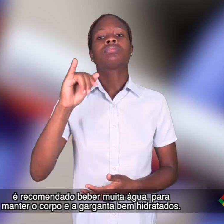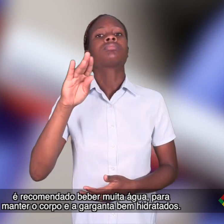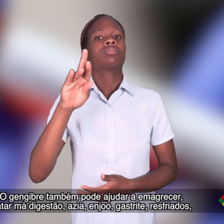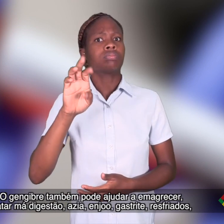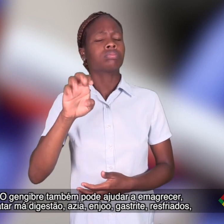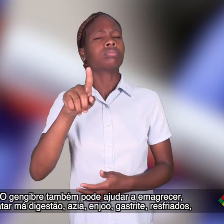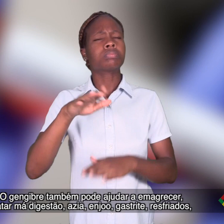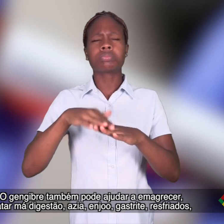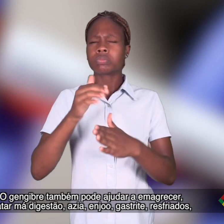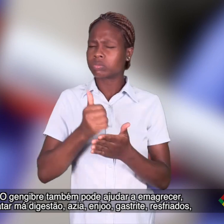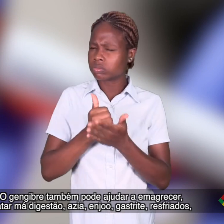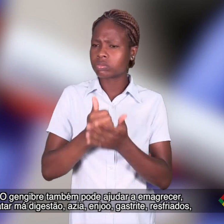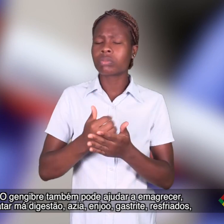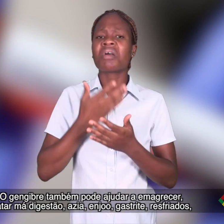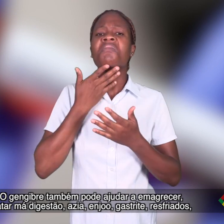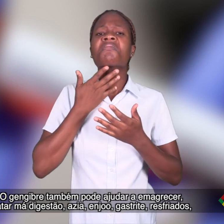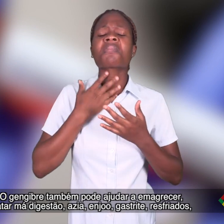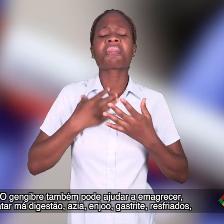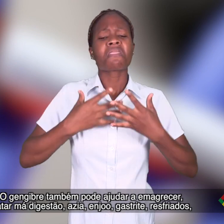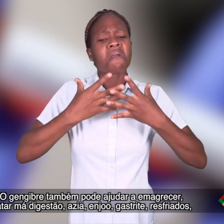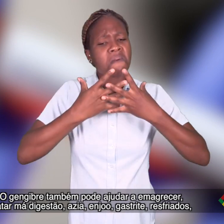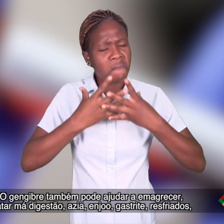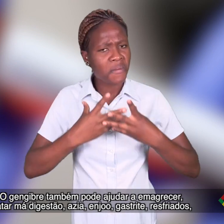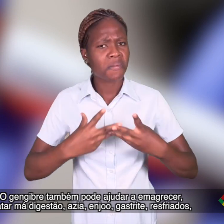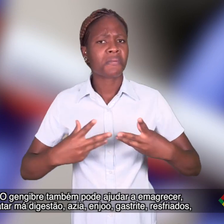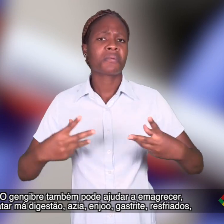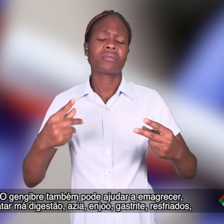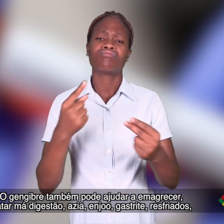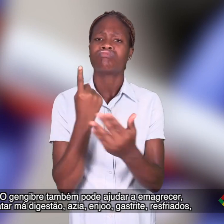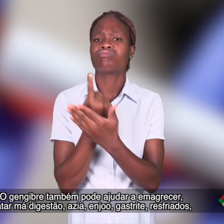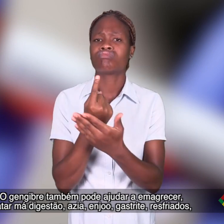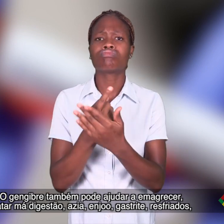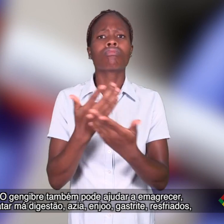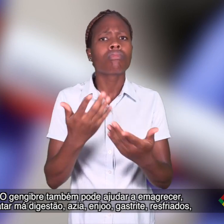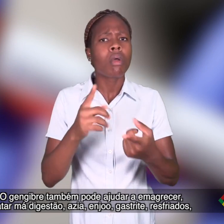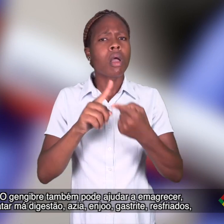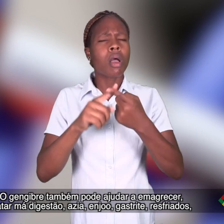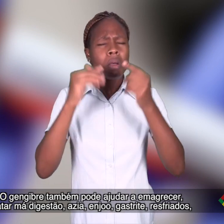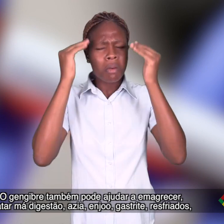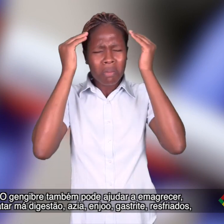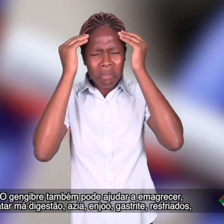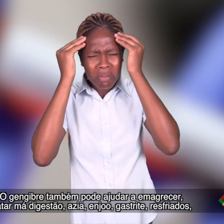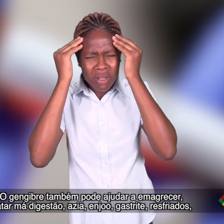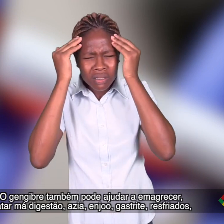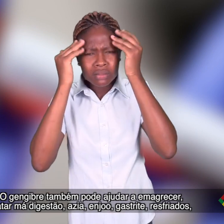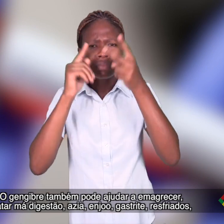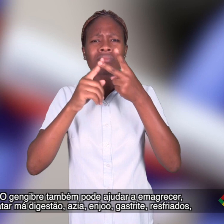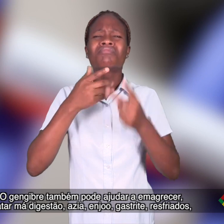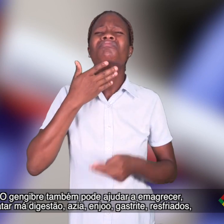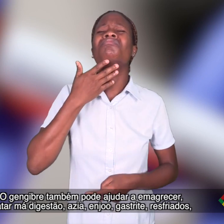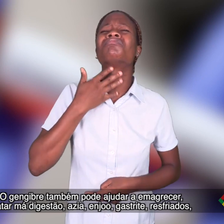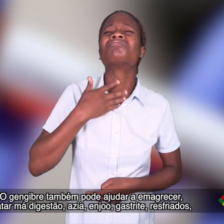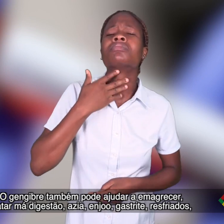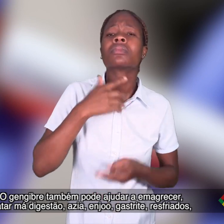O gengibre também pode ajudar a emagrecer, tratar má digestão, azia, enjoo, gastrite,